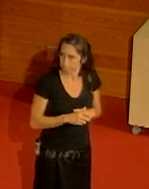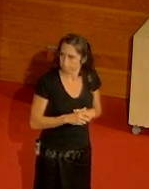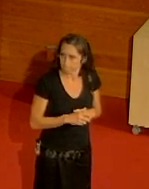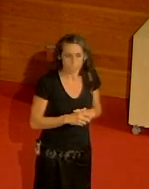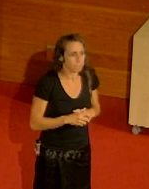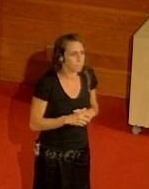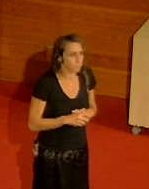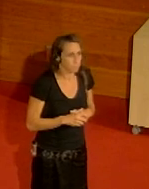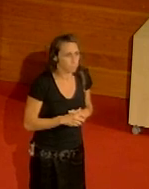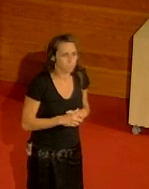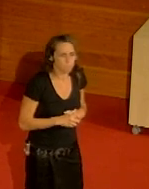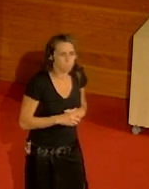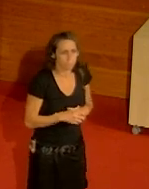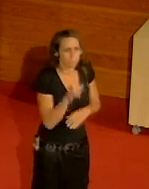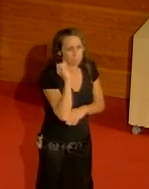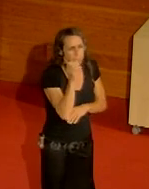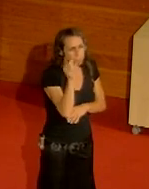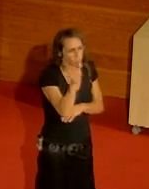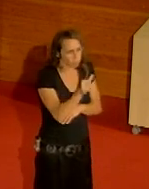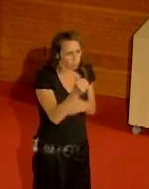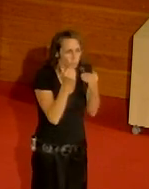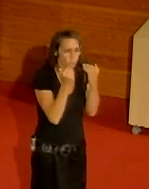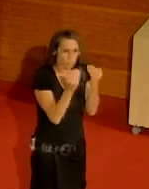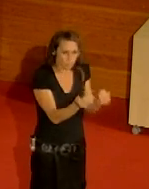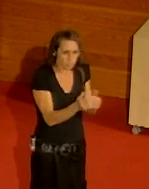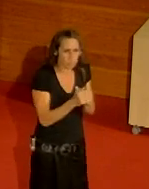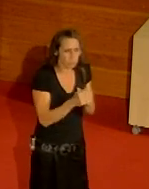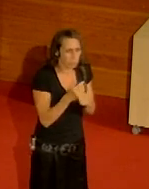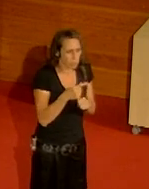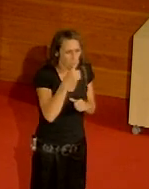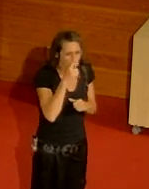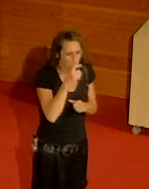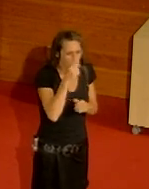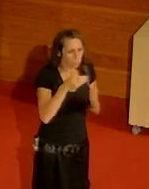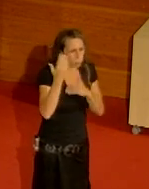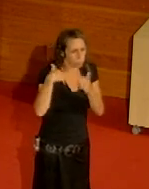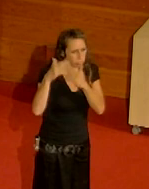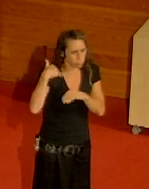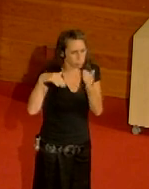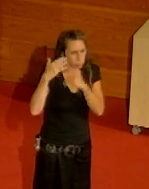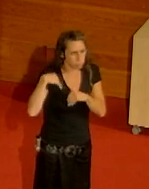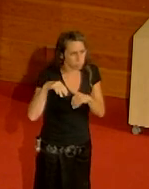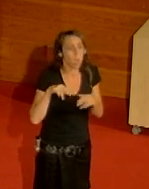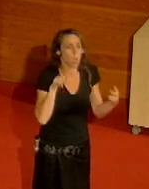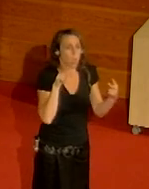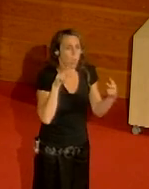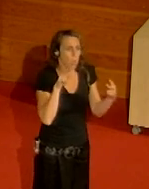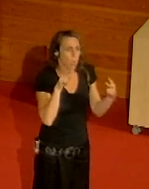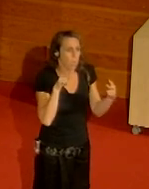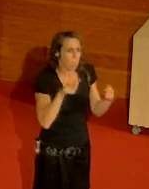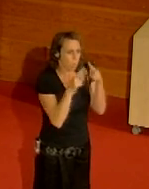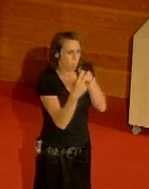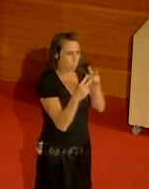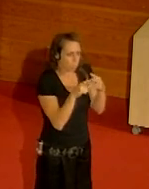Muchísimas gracias por la conferencia hace muchos años hubo un encuentro de mujeres por la paz en el país Vasco